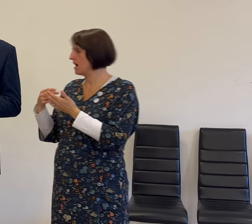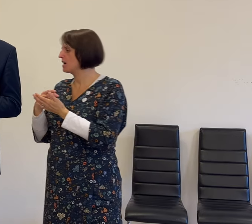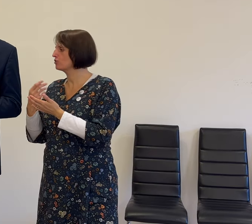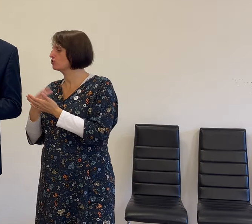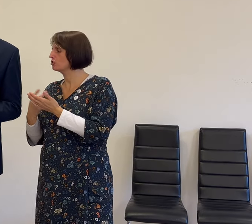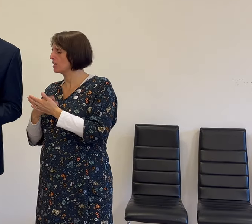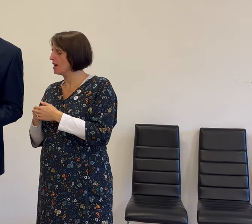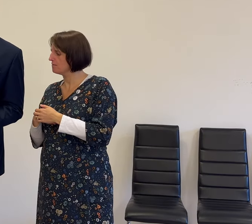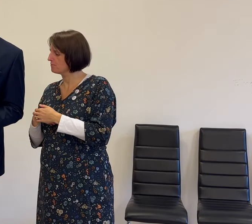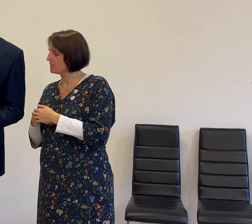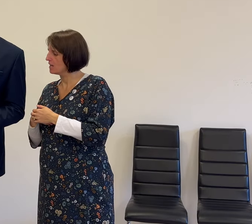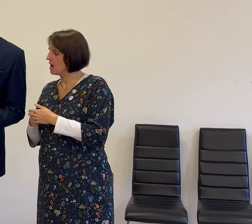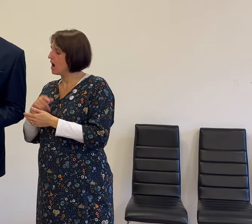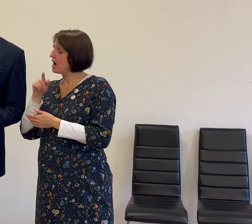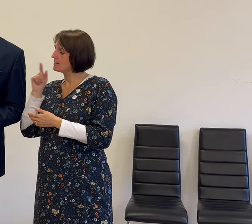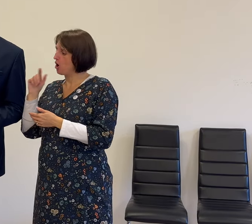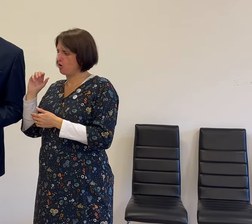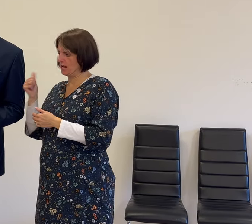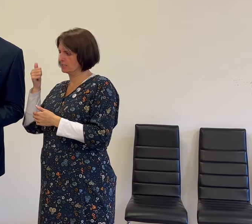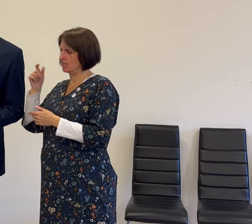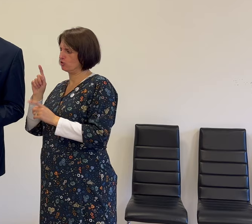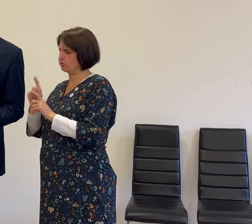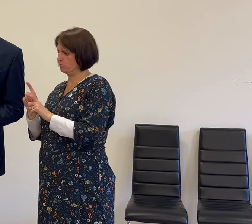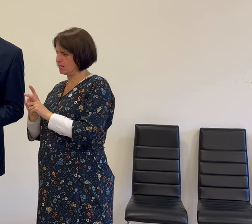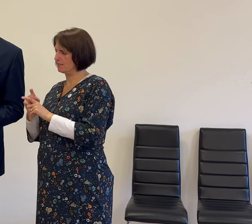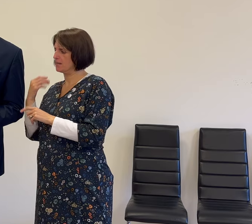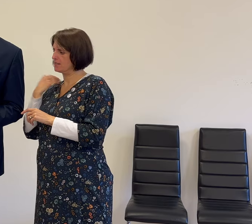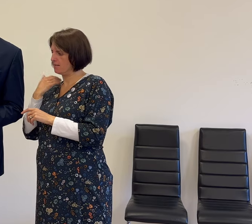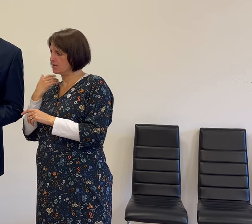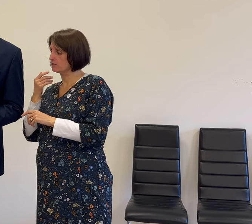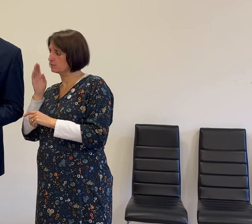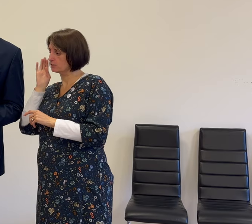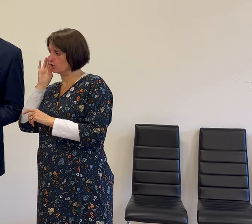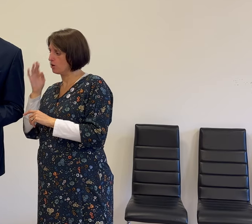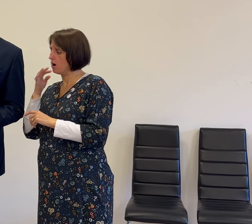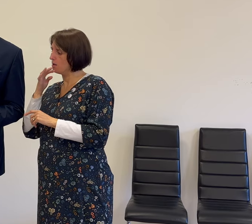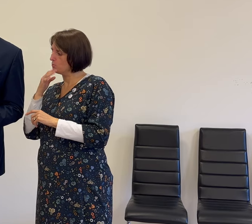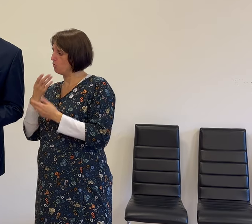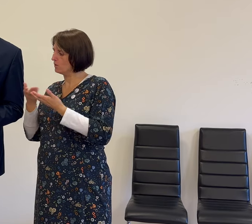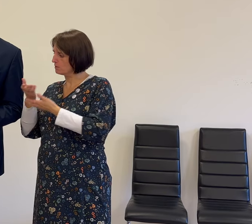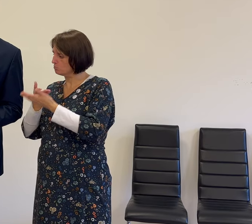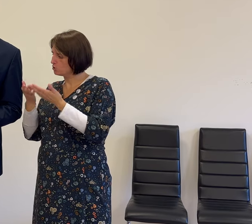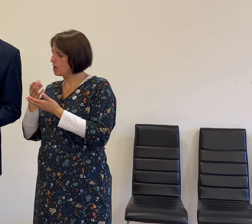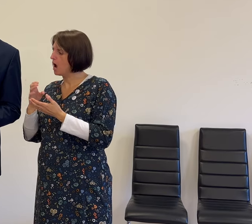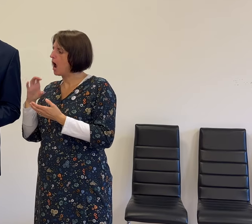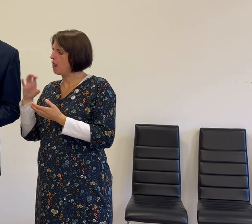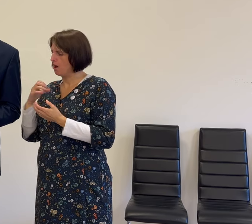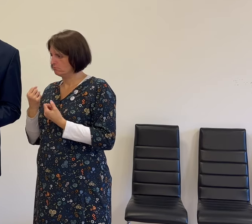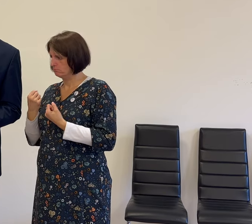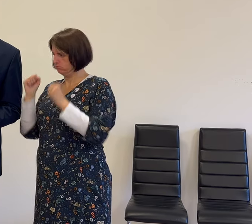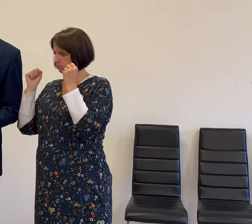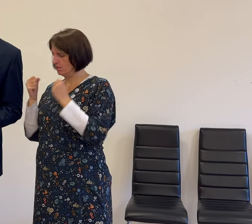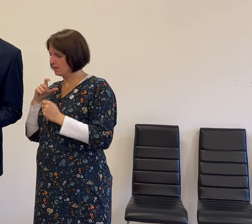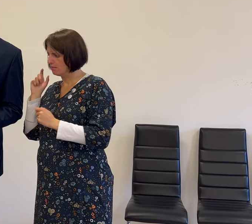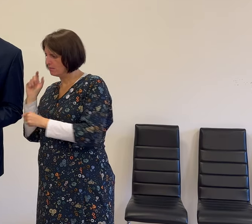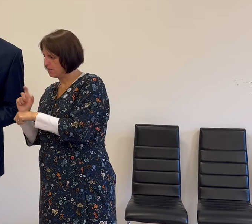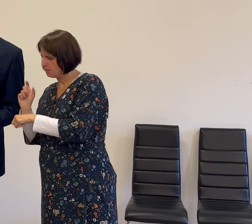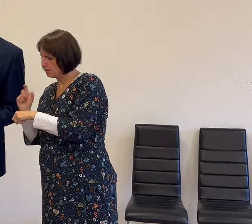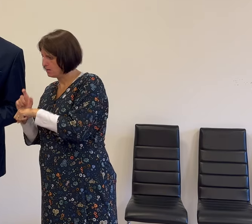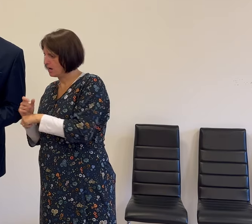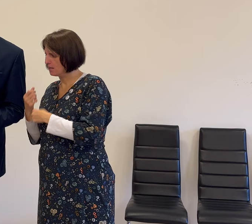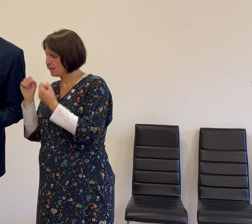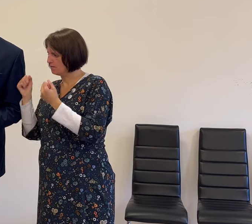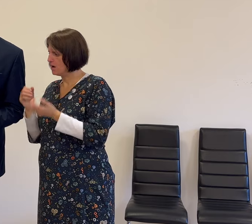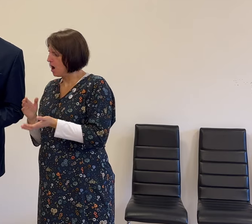bratr. Jeho nejstarší bratr Eliab však slyšel, jak mluvil s muži. Eliab vzplanul proti Davidovi hněvem a okřikl